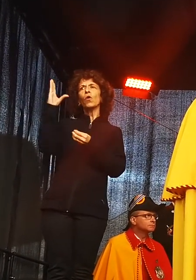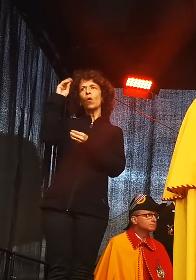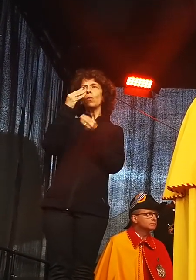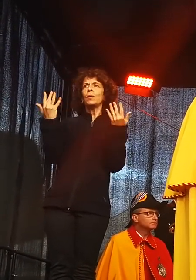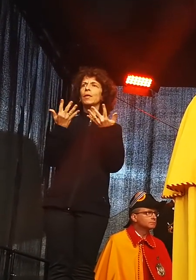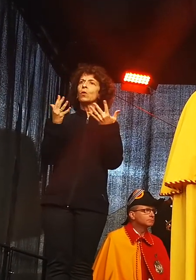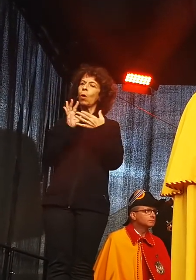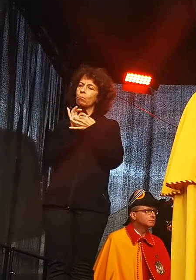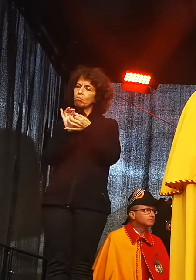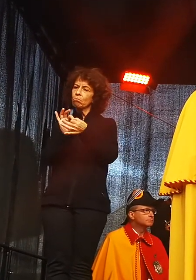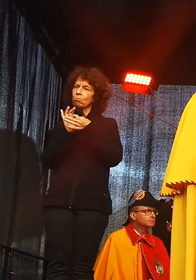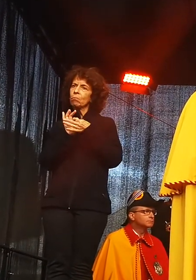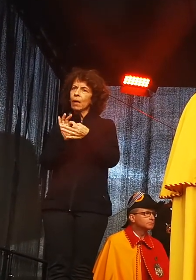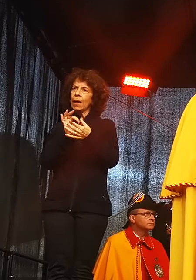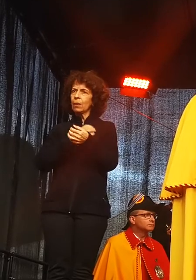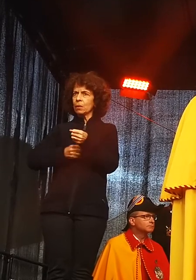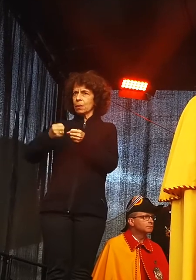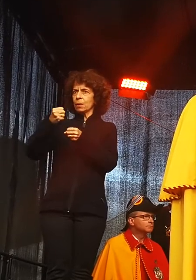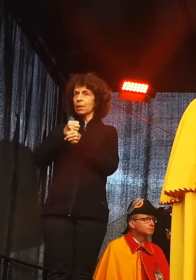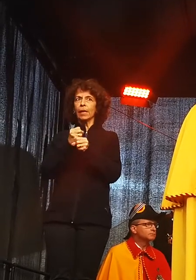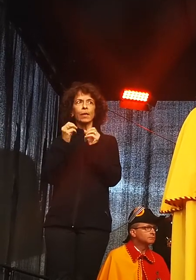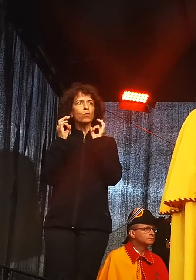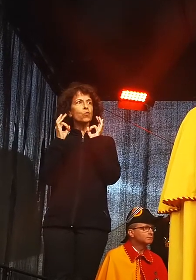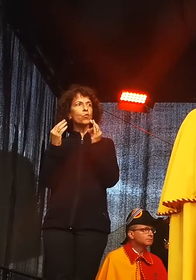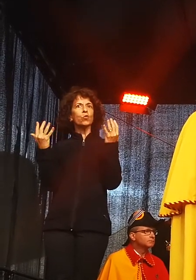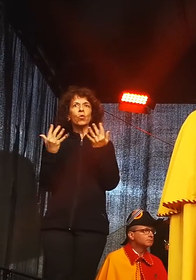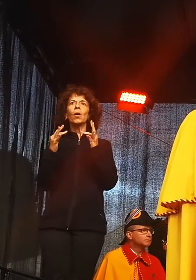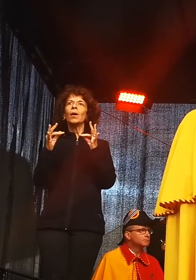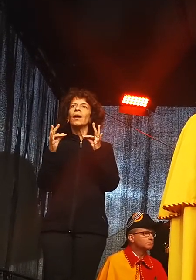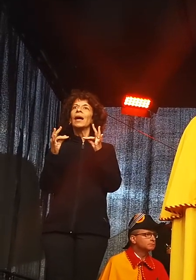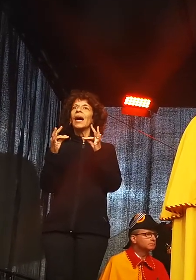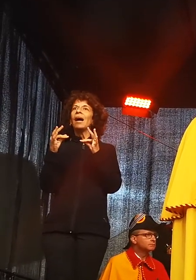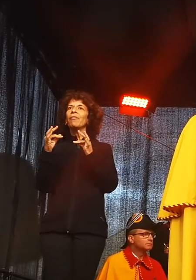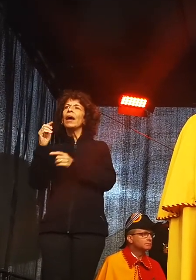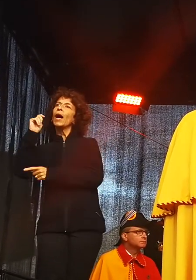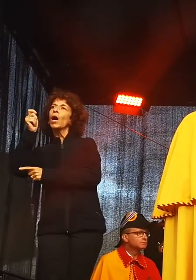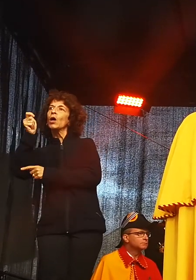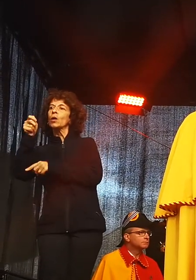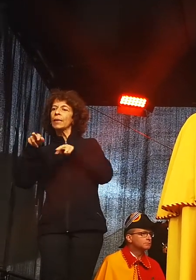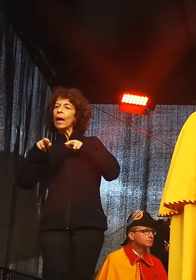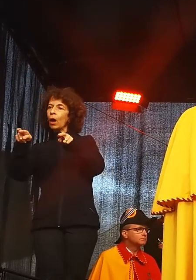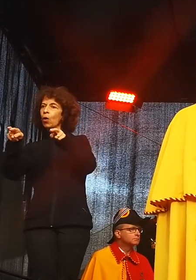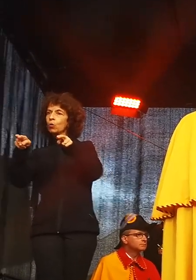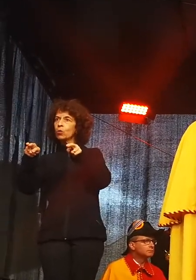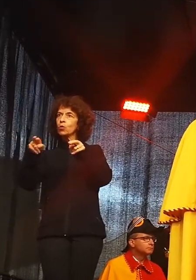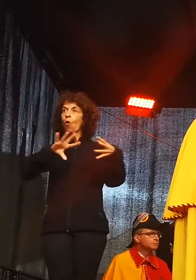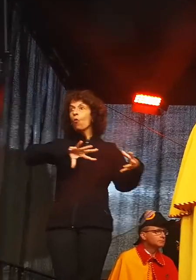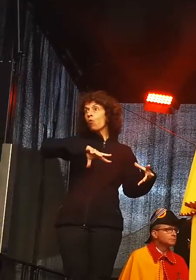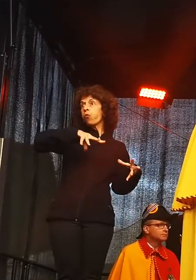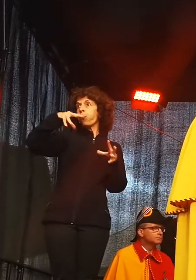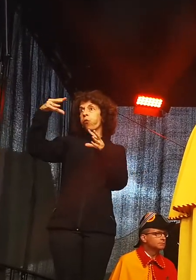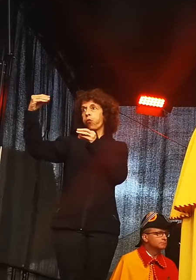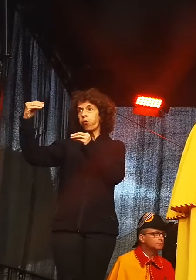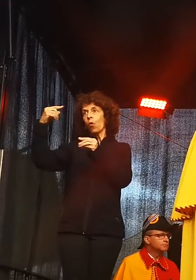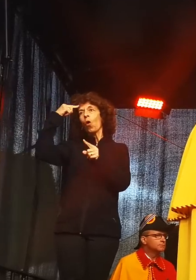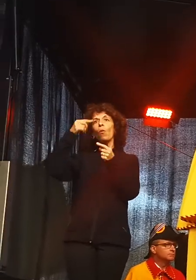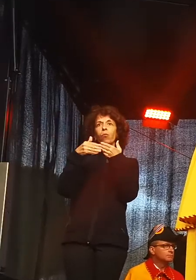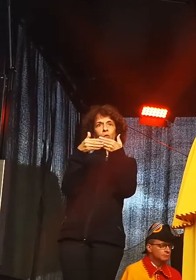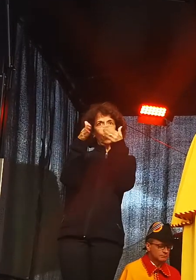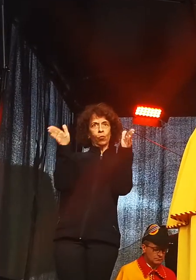que cette alliance est apparue au moment où la route commerciale des Gothards s'est développée. Et il n'est pas